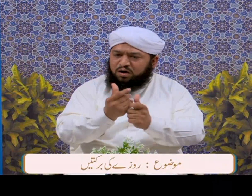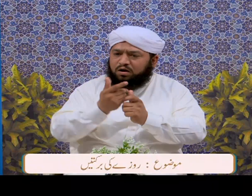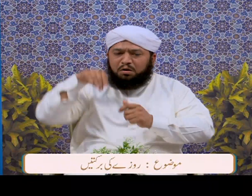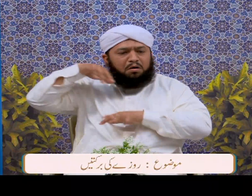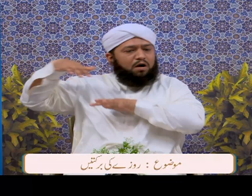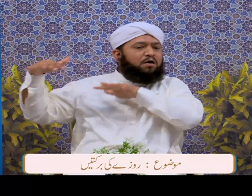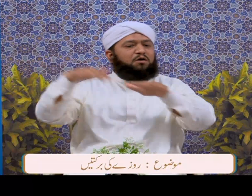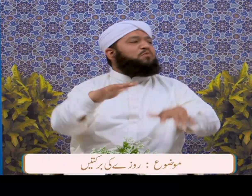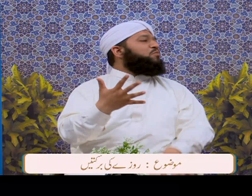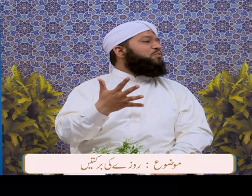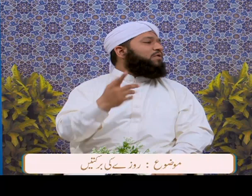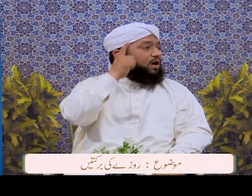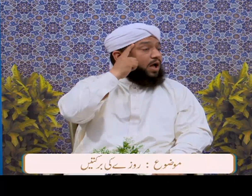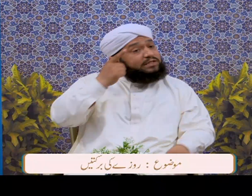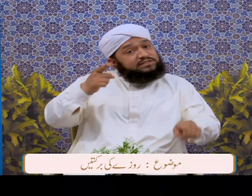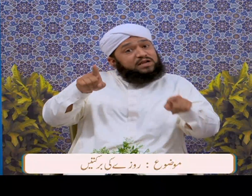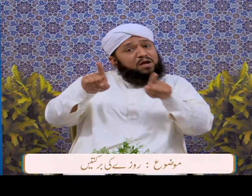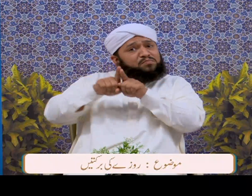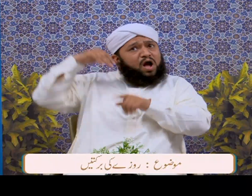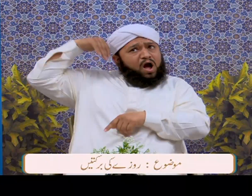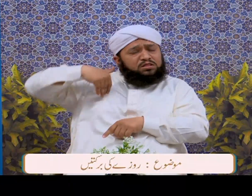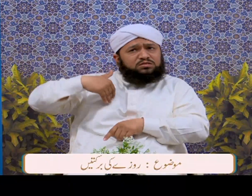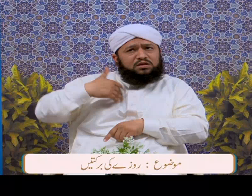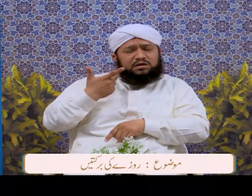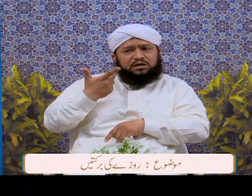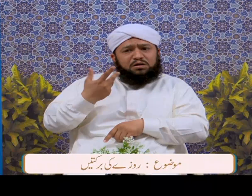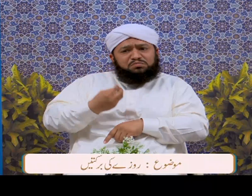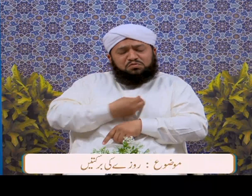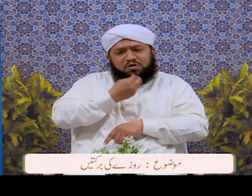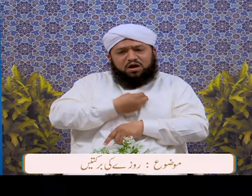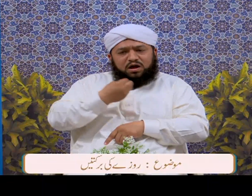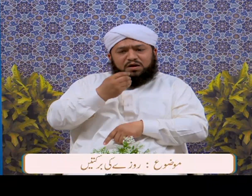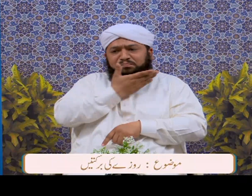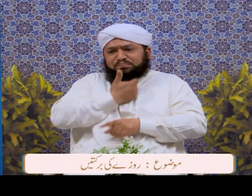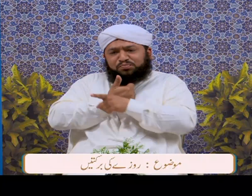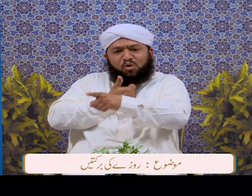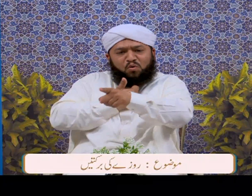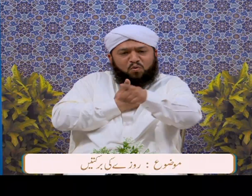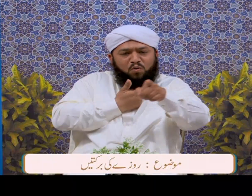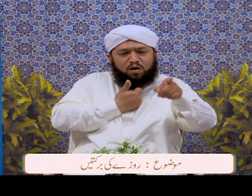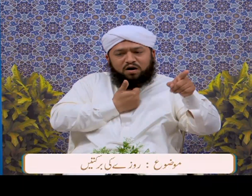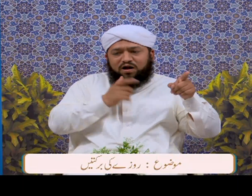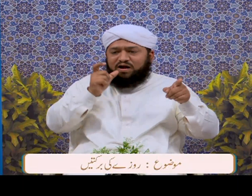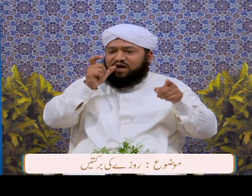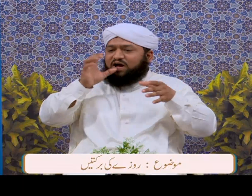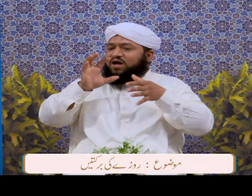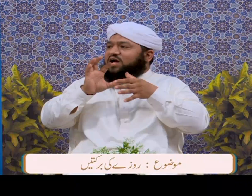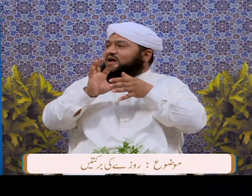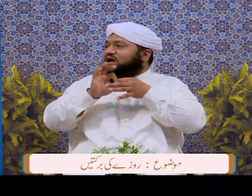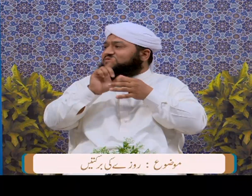طرح ہمارے اندر پلنے والی نفس کی خواہشات بھی شیطان کی چراہ گاہ ہے۔ جب تک یہ خواہشات موجود رہیں گی شیطان